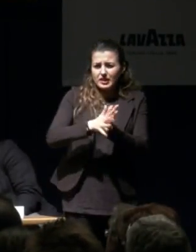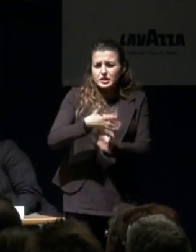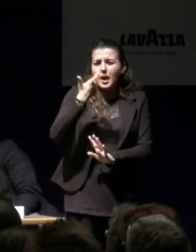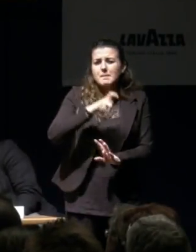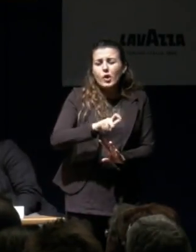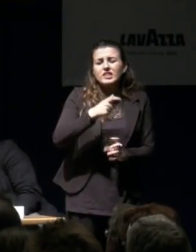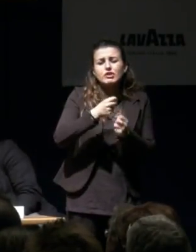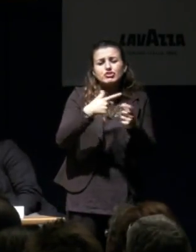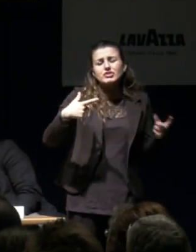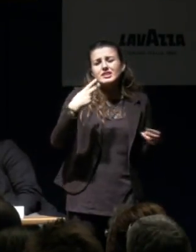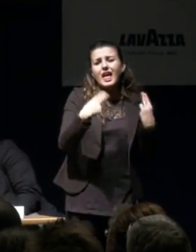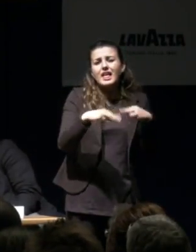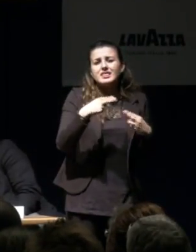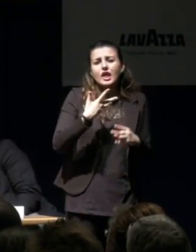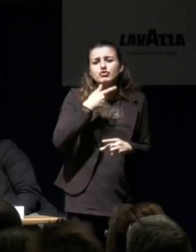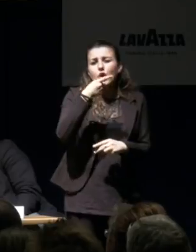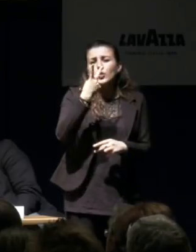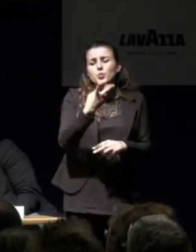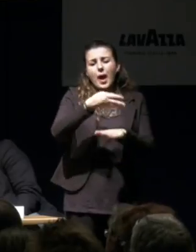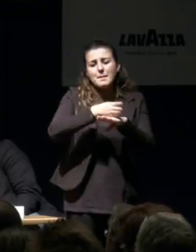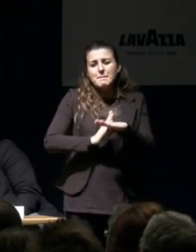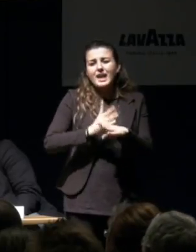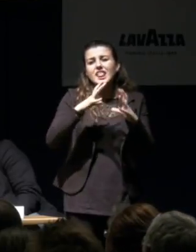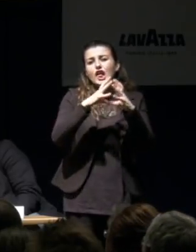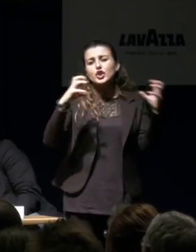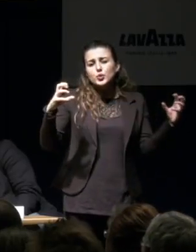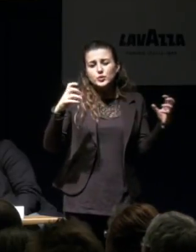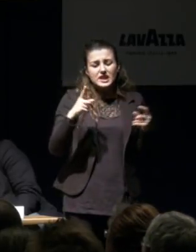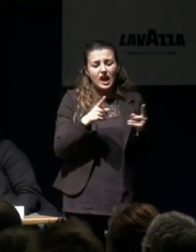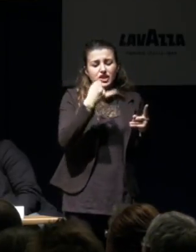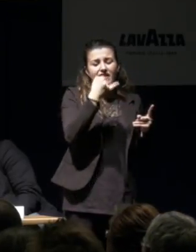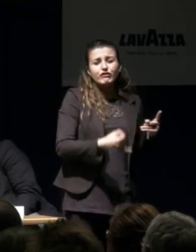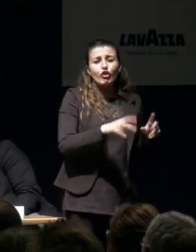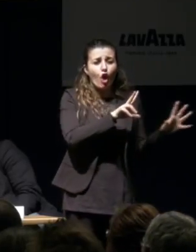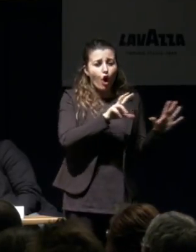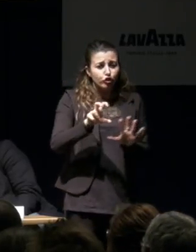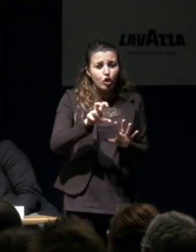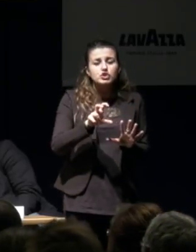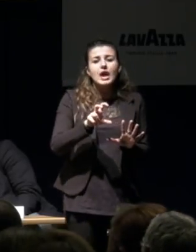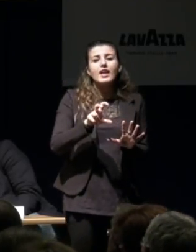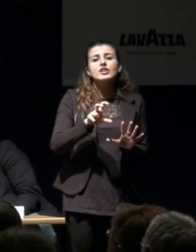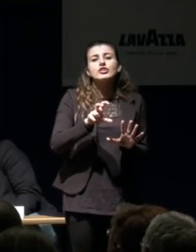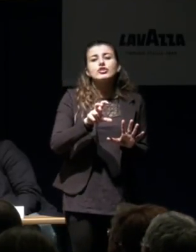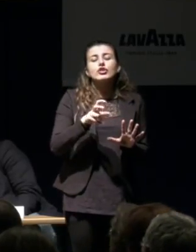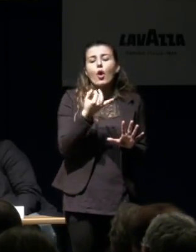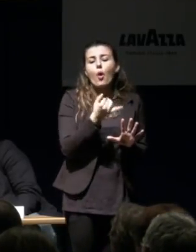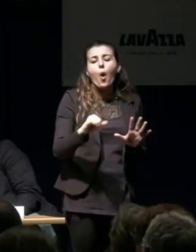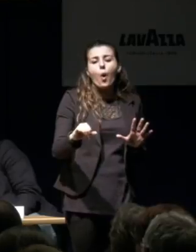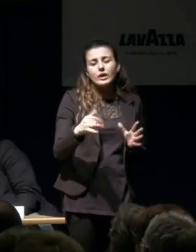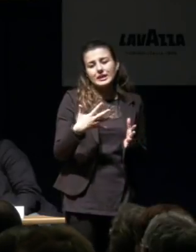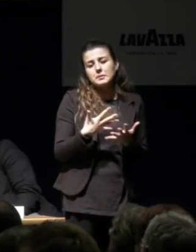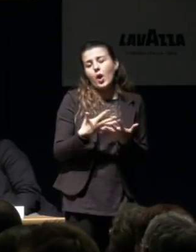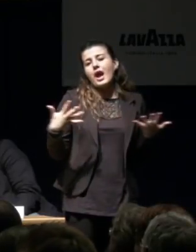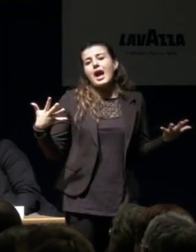città che ha avuto due fasi di industrializzazione dalla fine dell'ottocento l'ultimo di grandissima portata